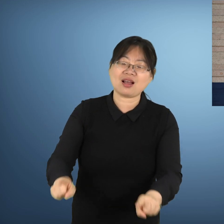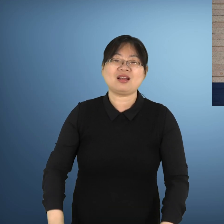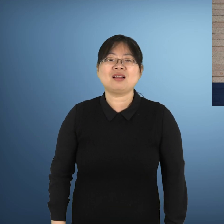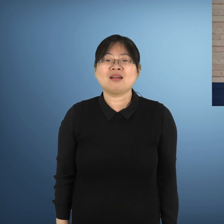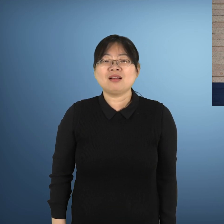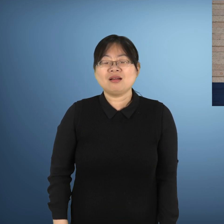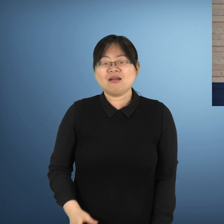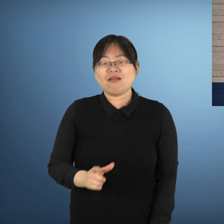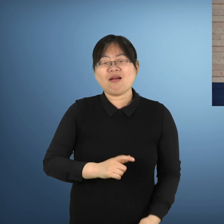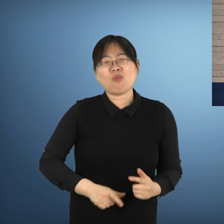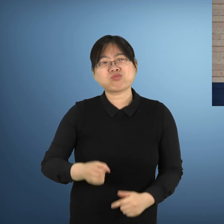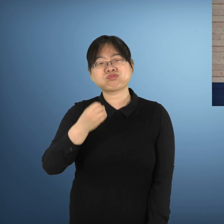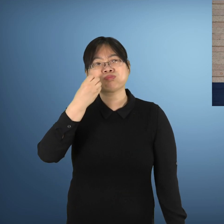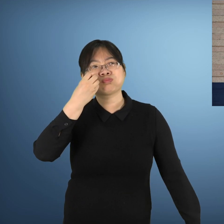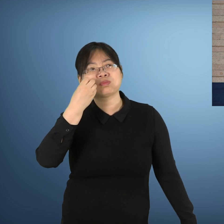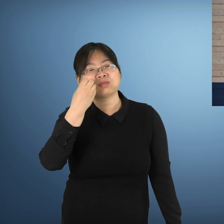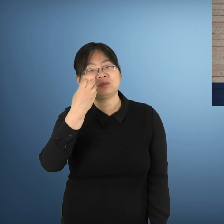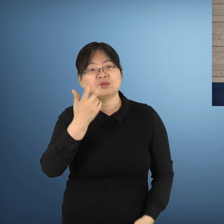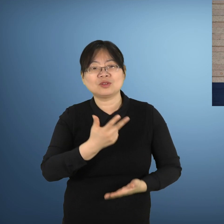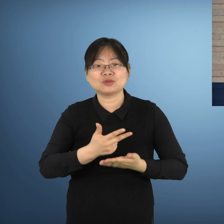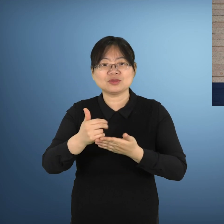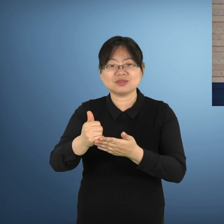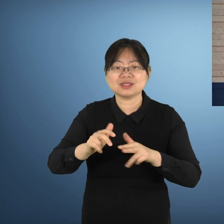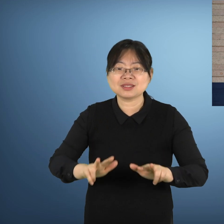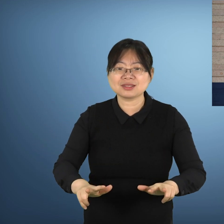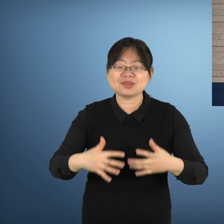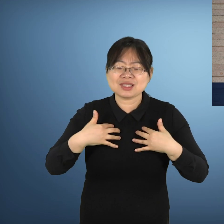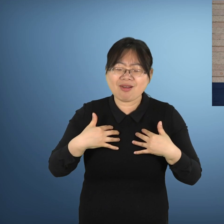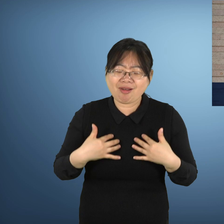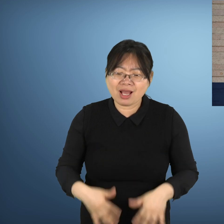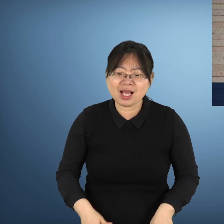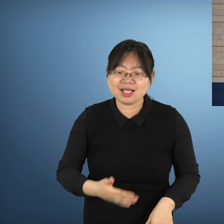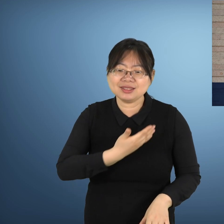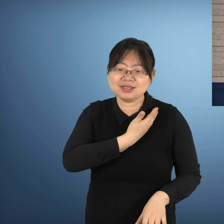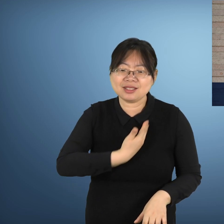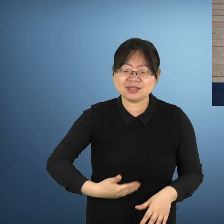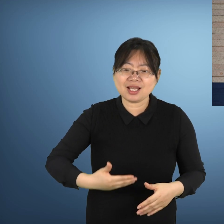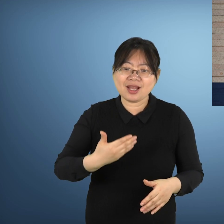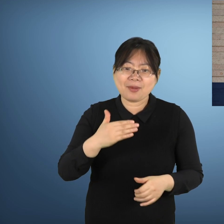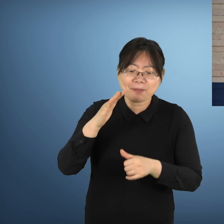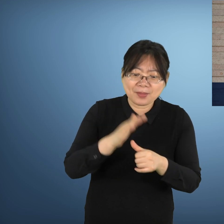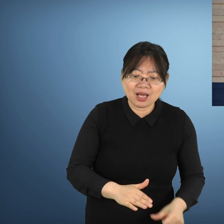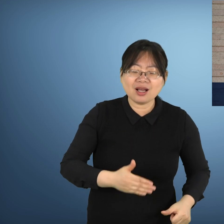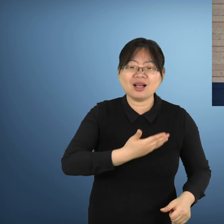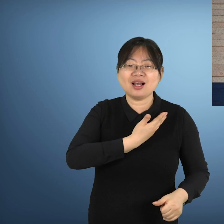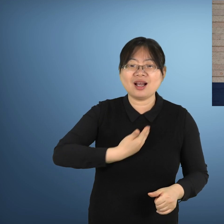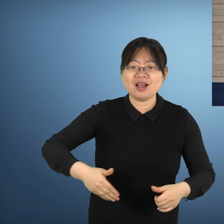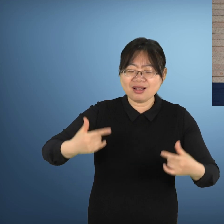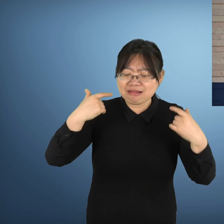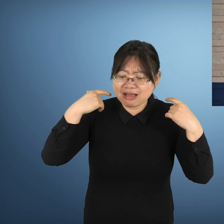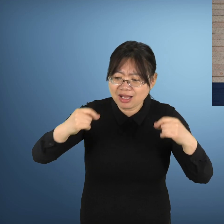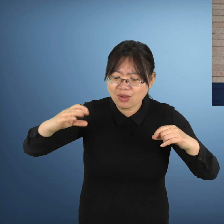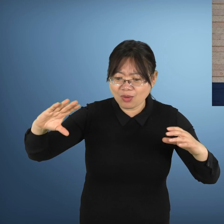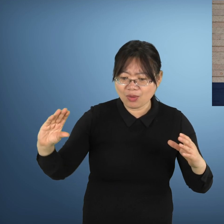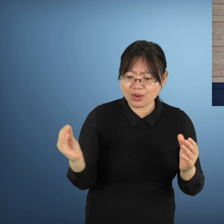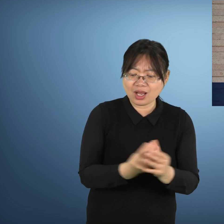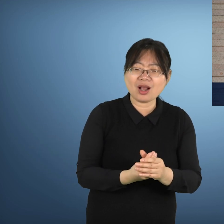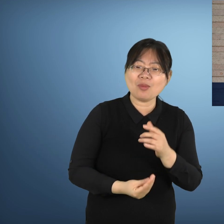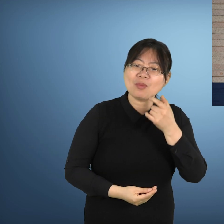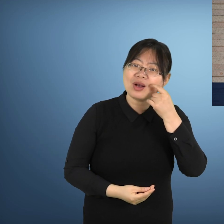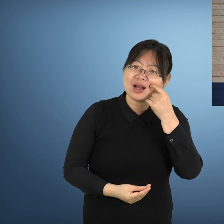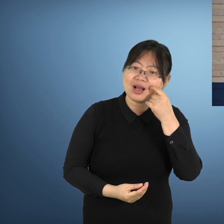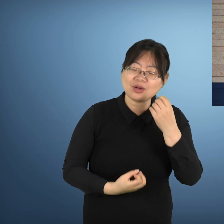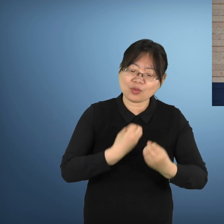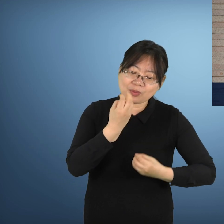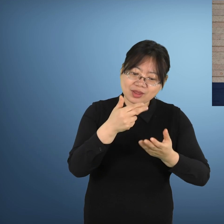지금. 아니 주님이 이 연약한 제자를, 실패했던 제자를, 아직도 온전치 못한 고백으로